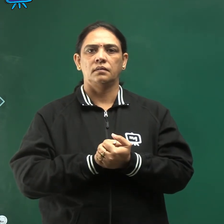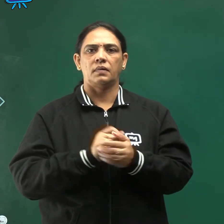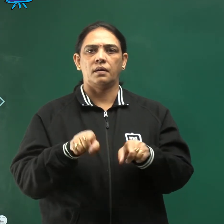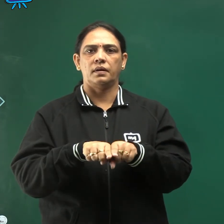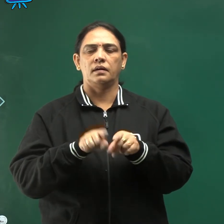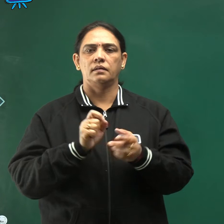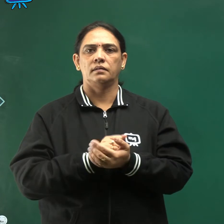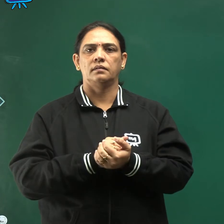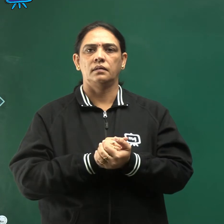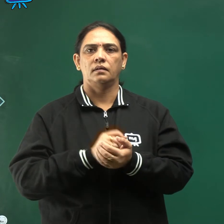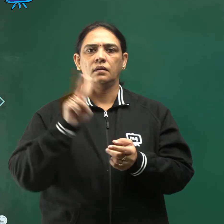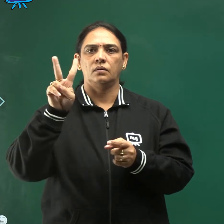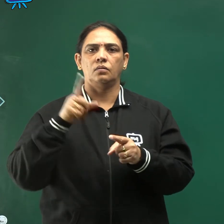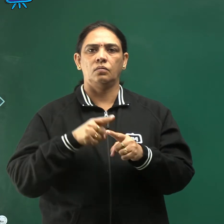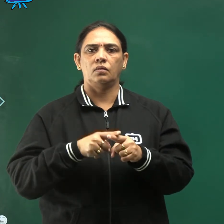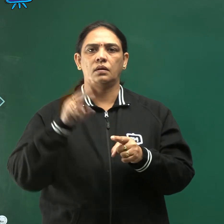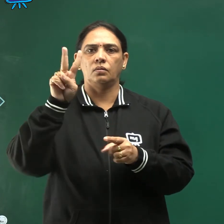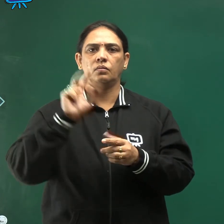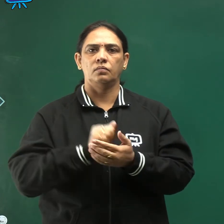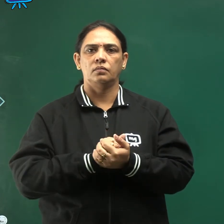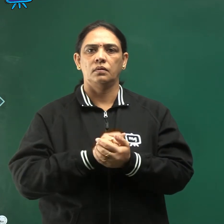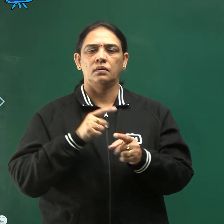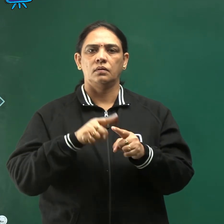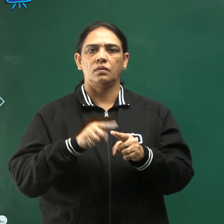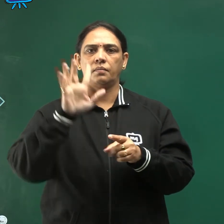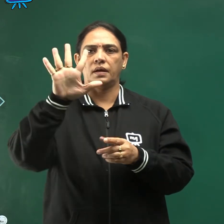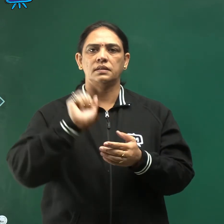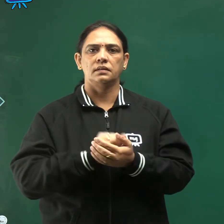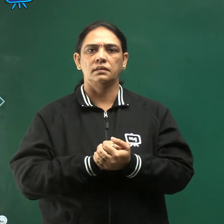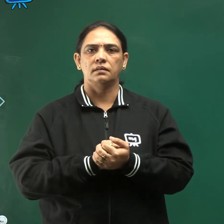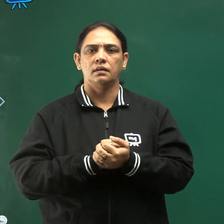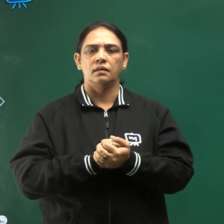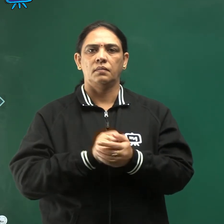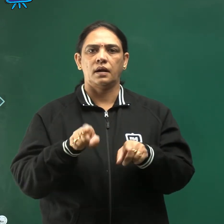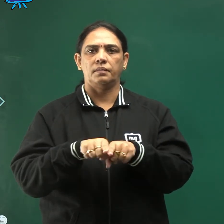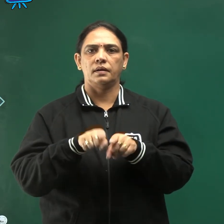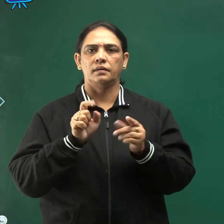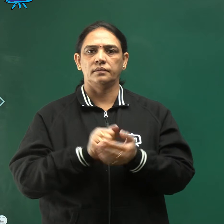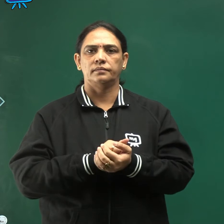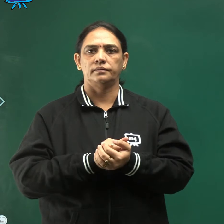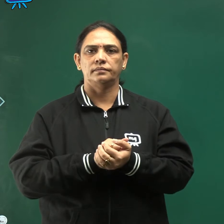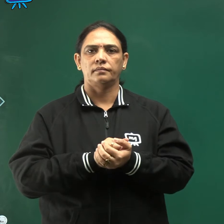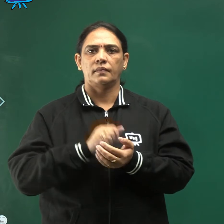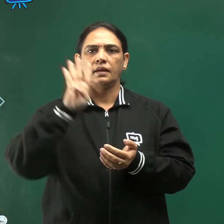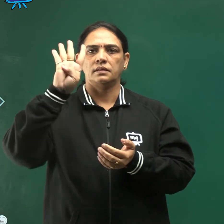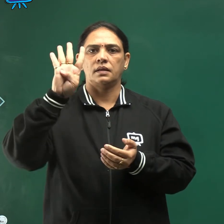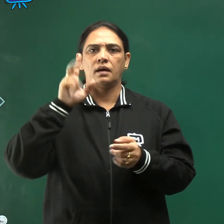बराबर 2 गुणा 2 गुणा 5 बराबर 4